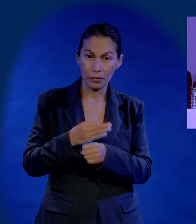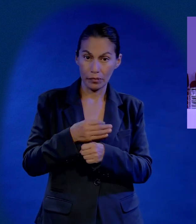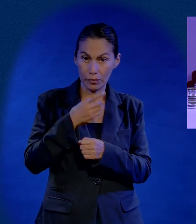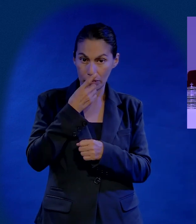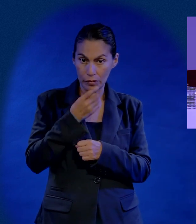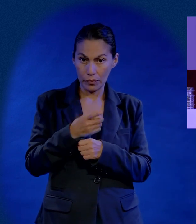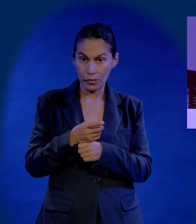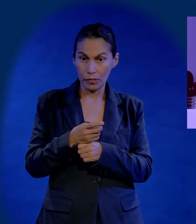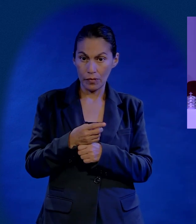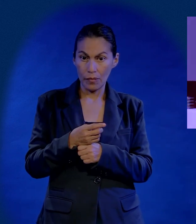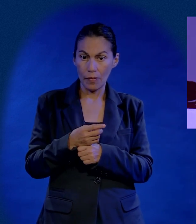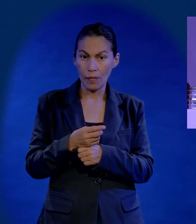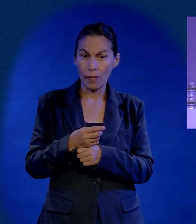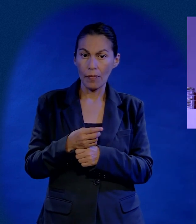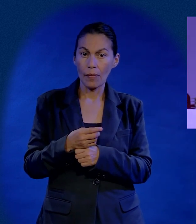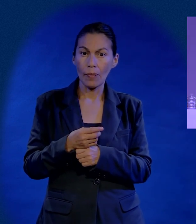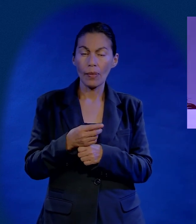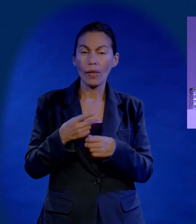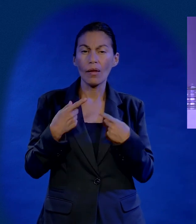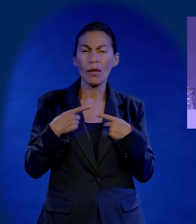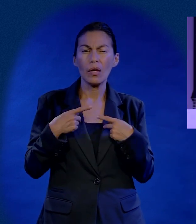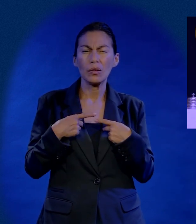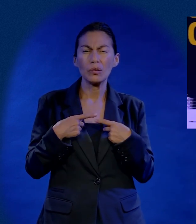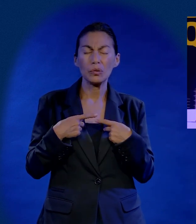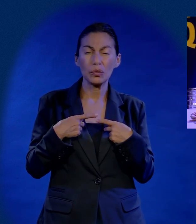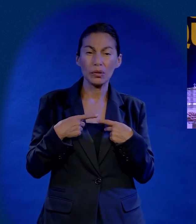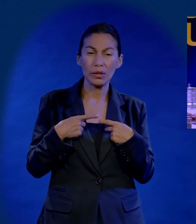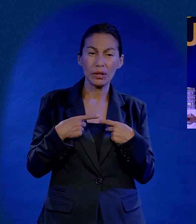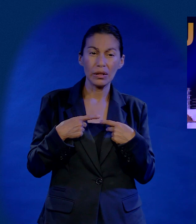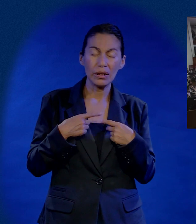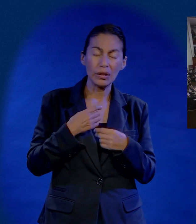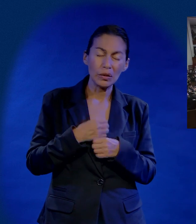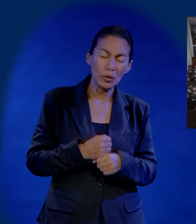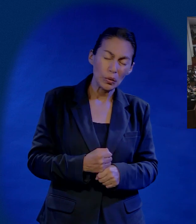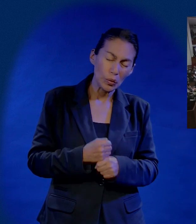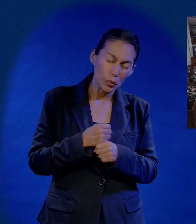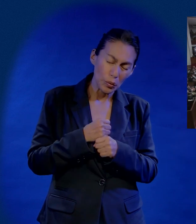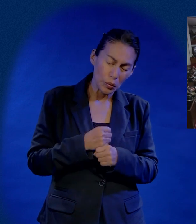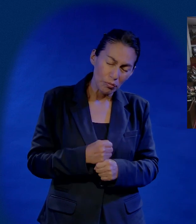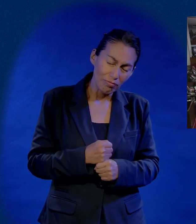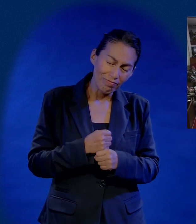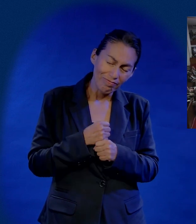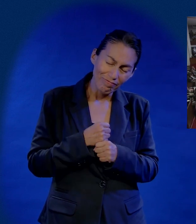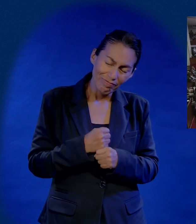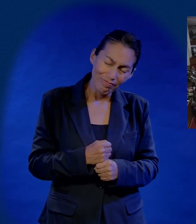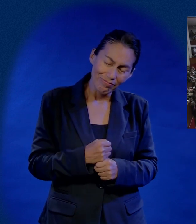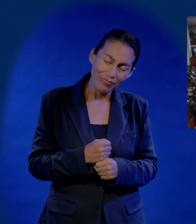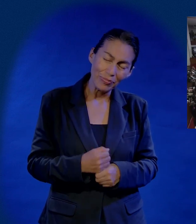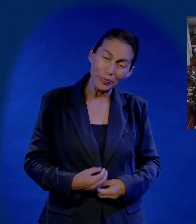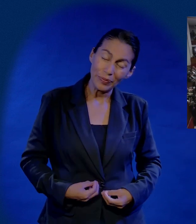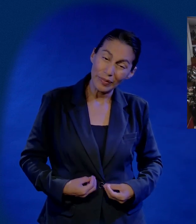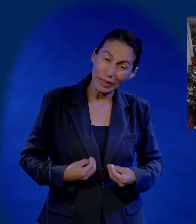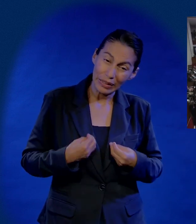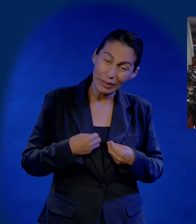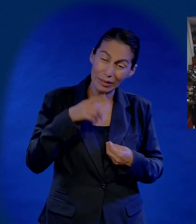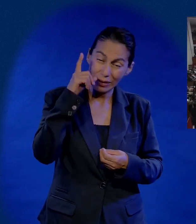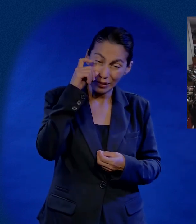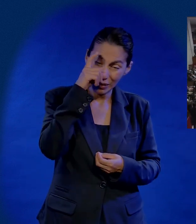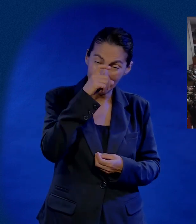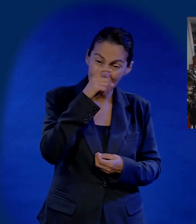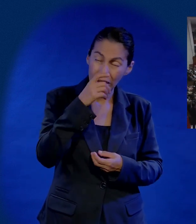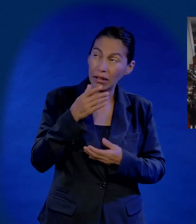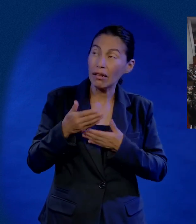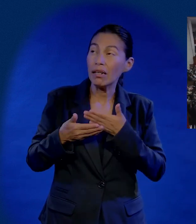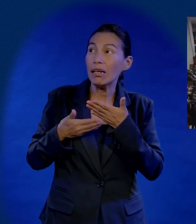Lo que estoy queriendo decir esta noche es que hay muchas personas que viven una vida religiosa cargada de